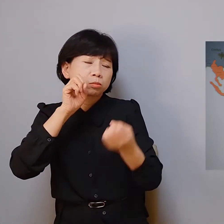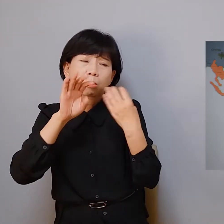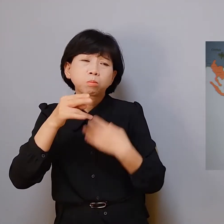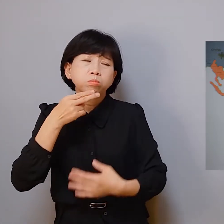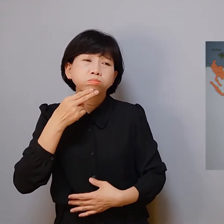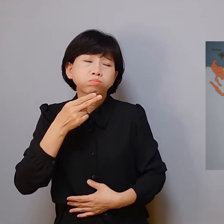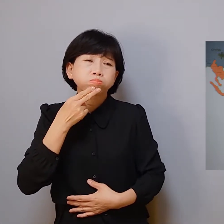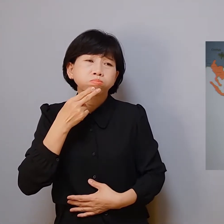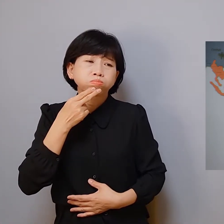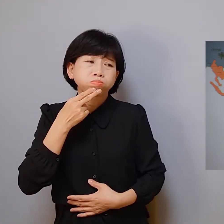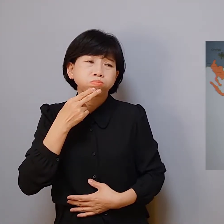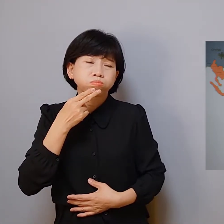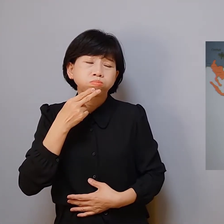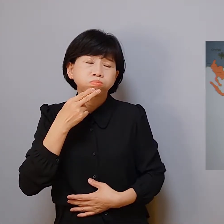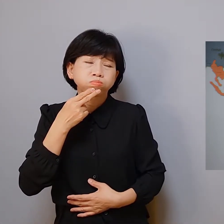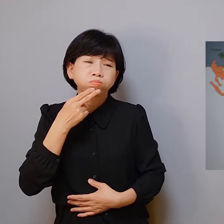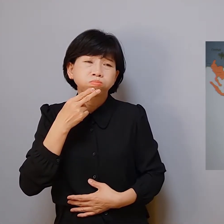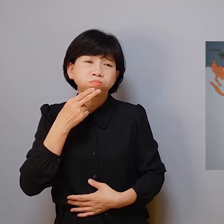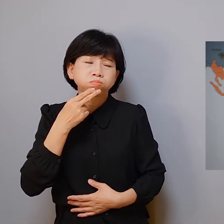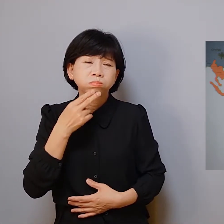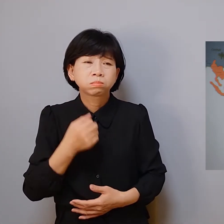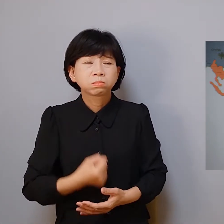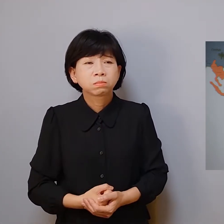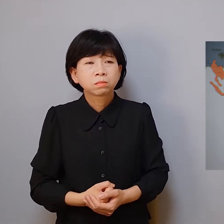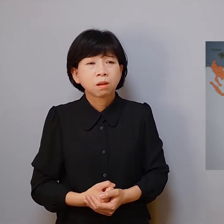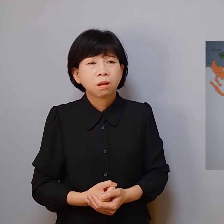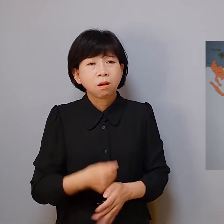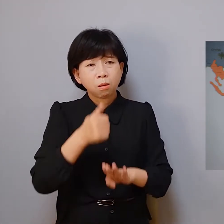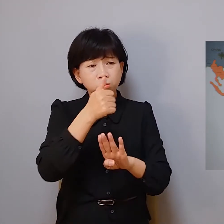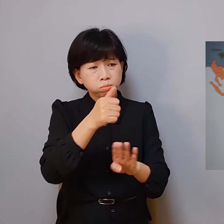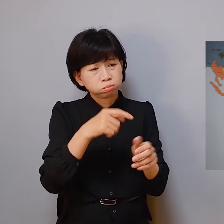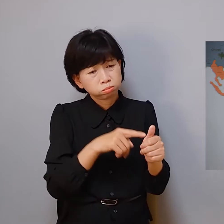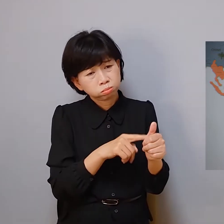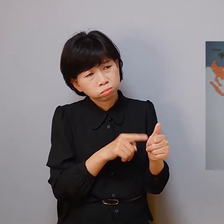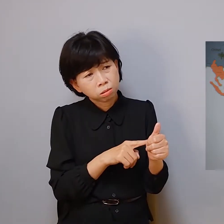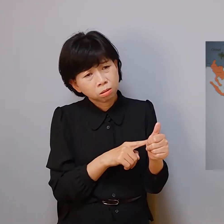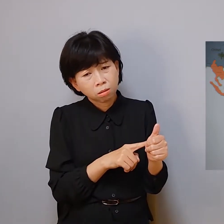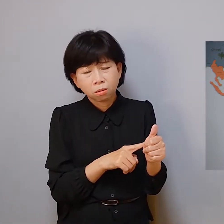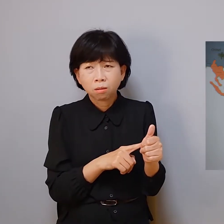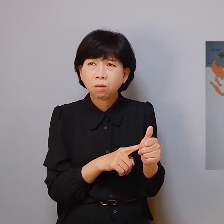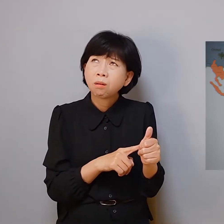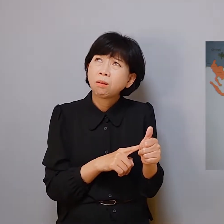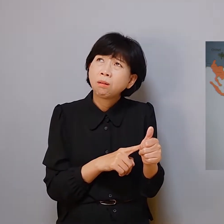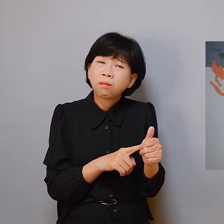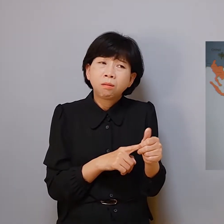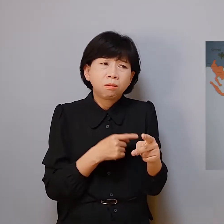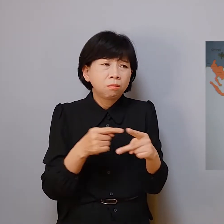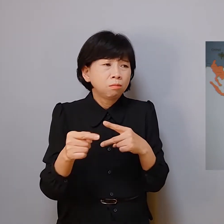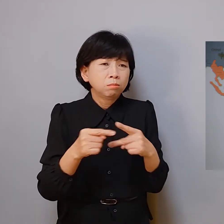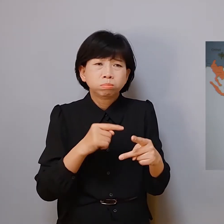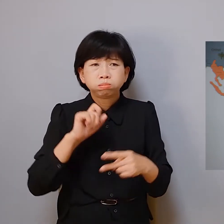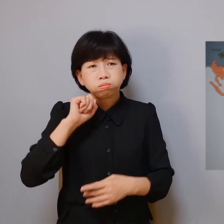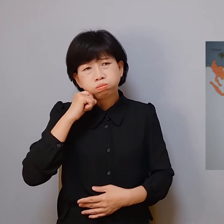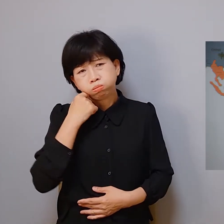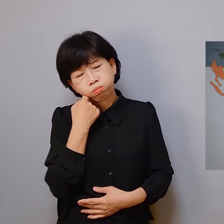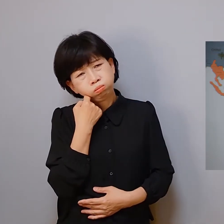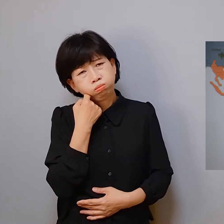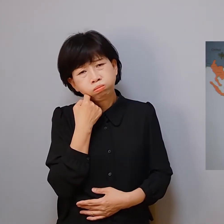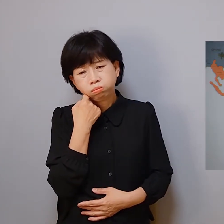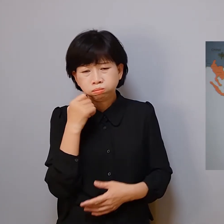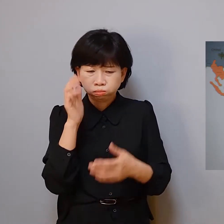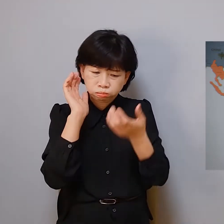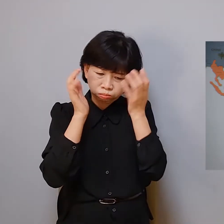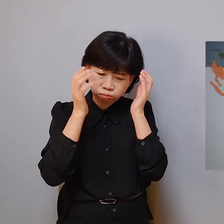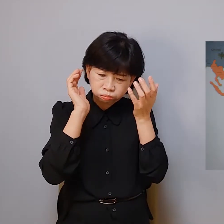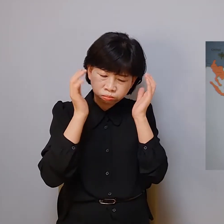거죠. 아무런 말씀이 없으신 거예요. 하박국은 이 상황이 이해가 안 되어서 너무 혼란스러워하고